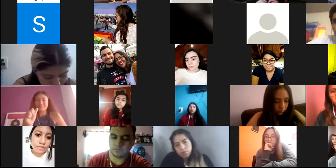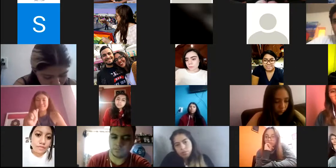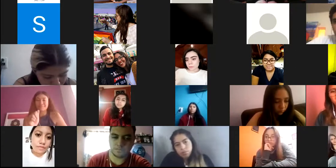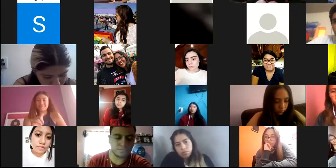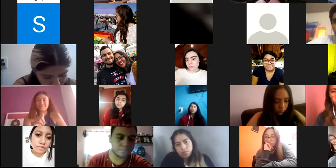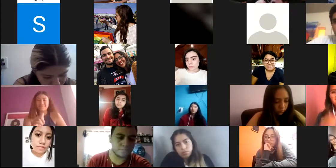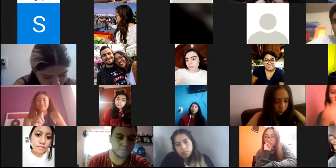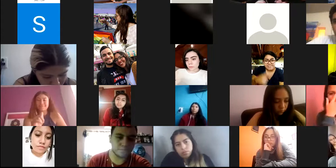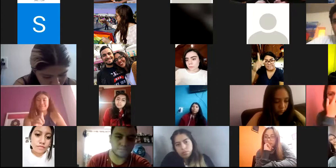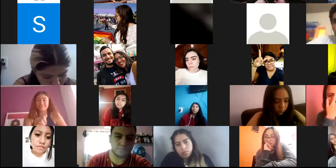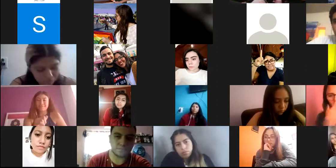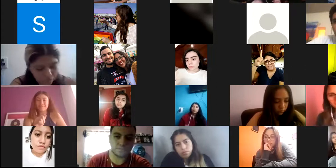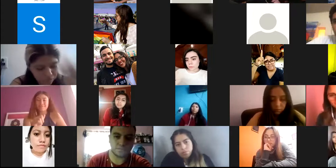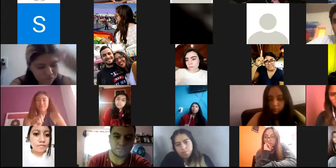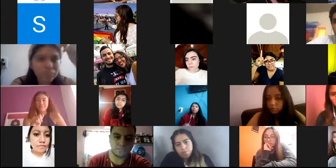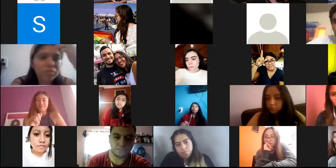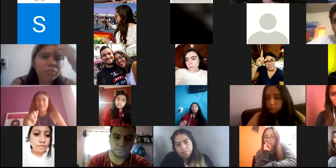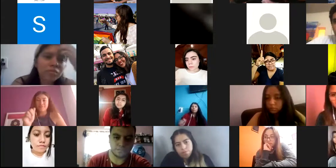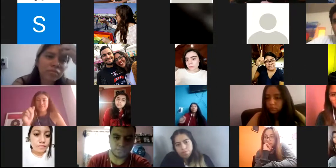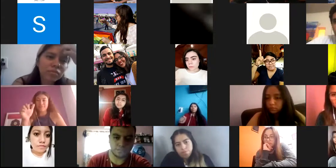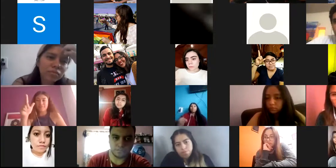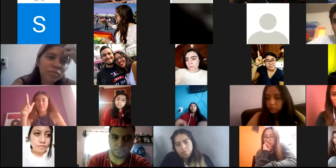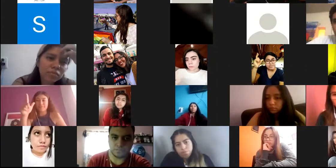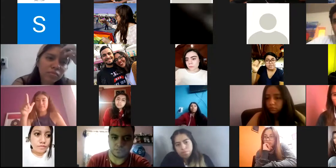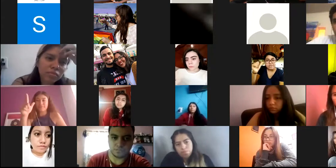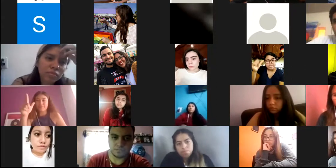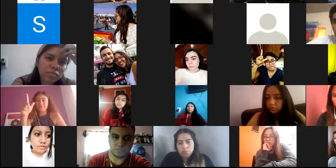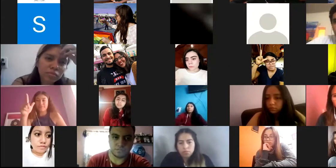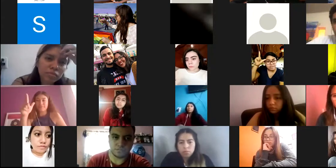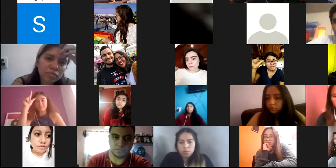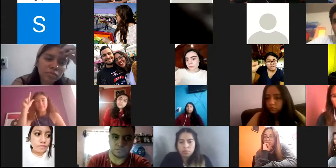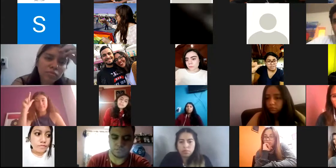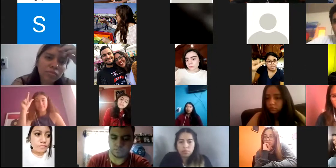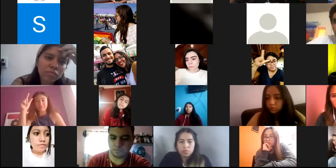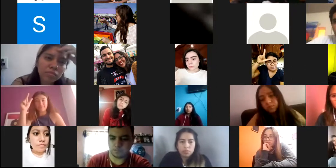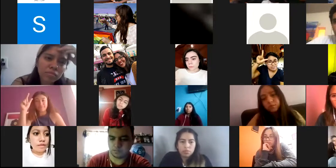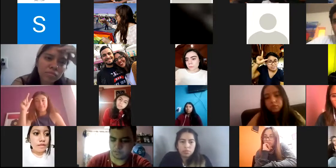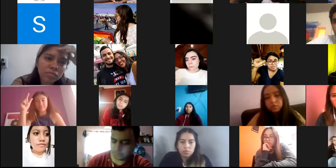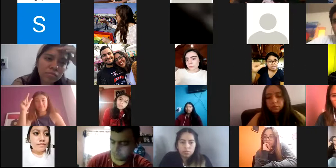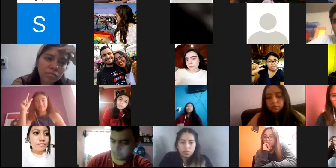Thank you.